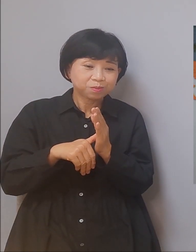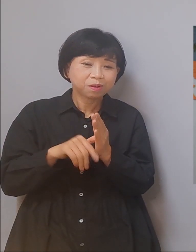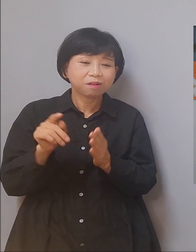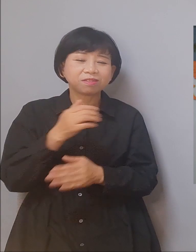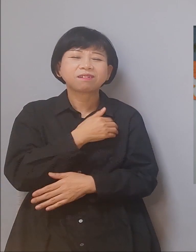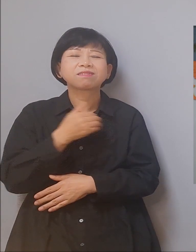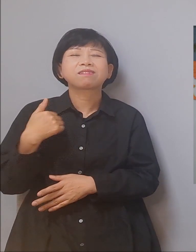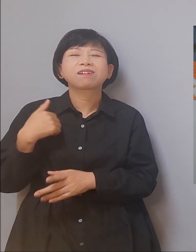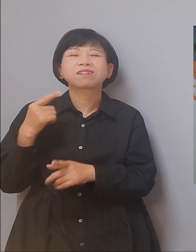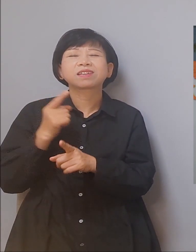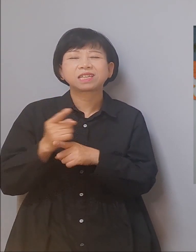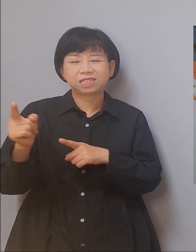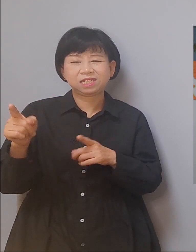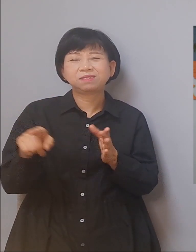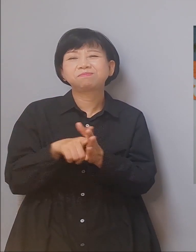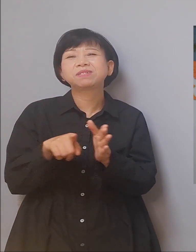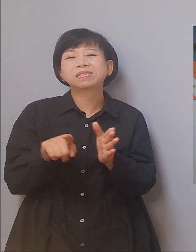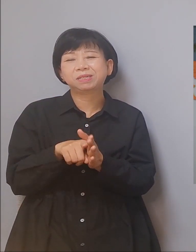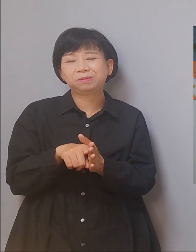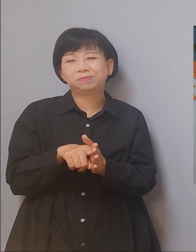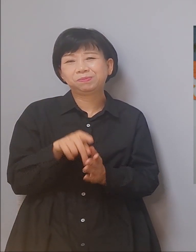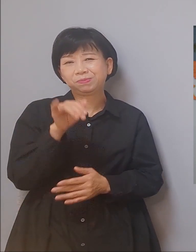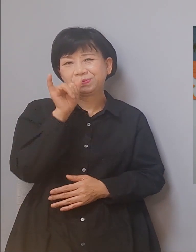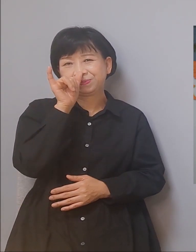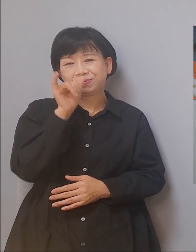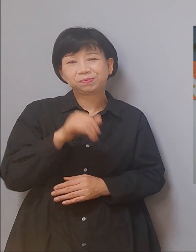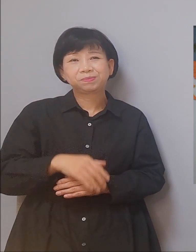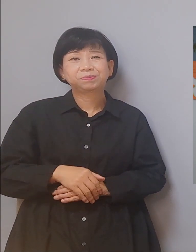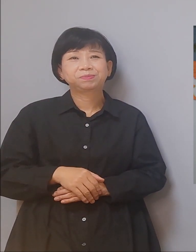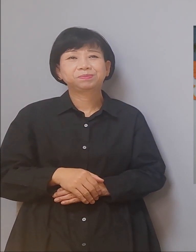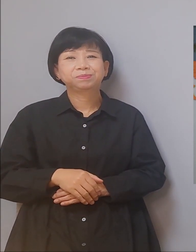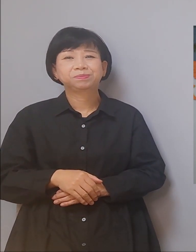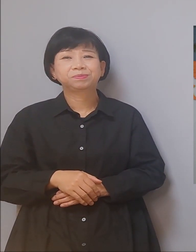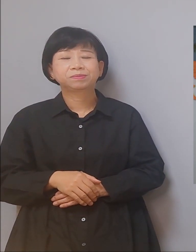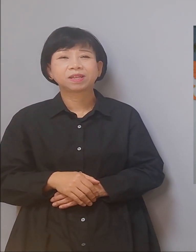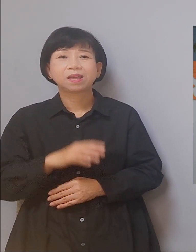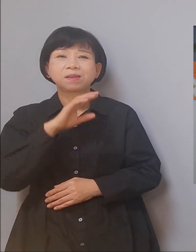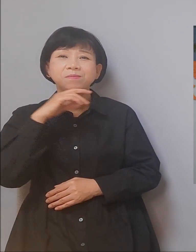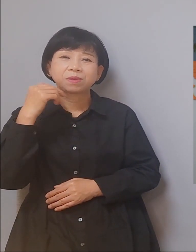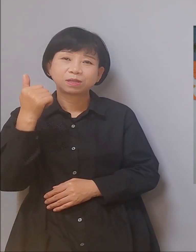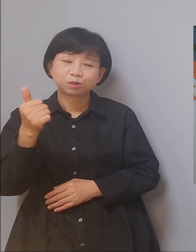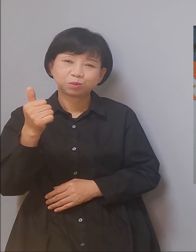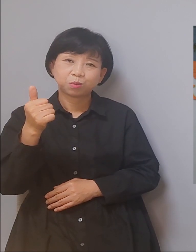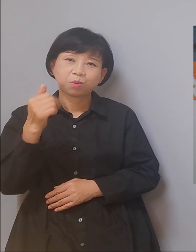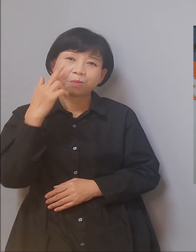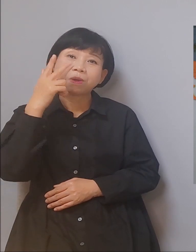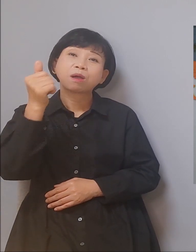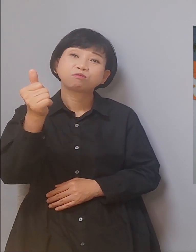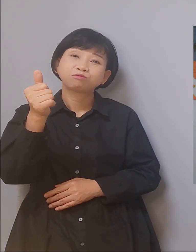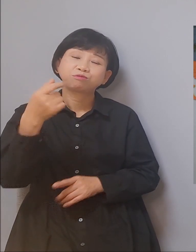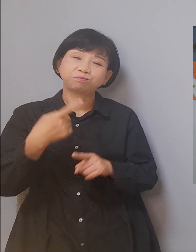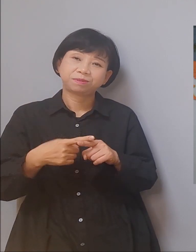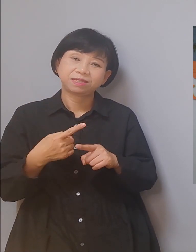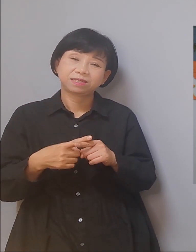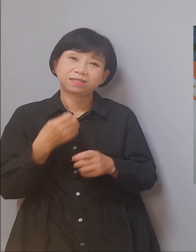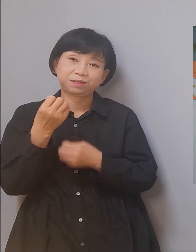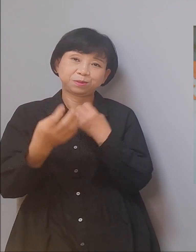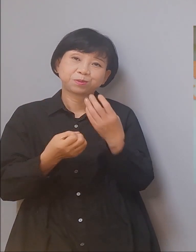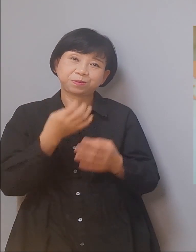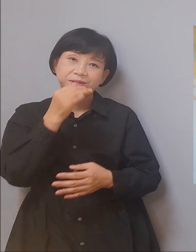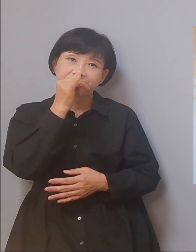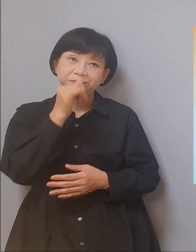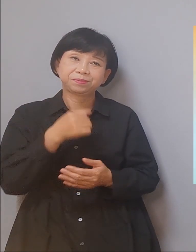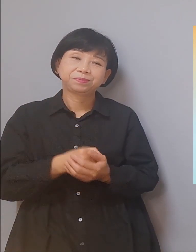내게 임하게 되는 겁니다. 이런 고백은 사실 베드로뿐만 아니라 사도 바울도 하게 됩니다. 우리